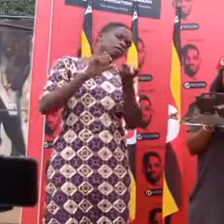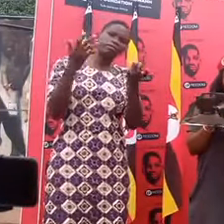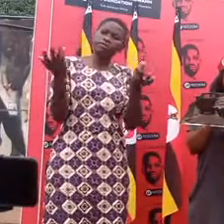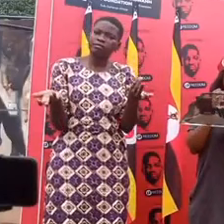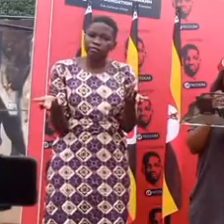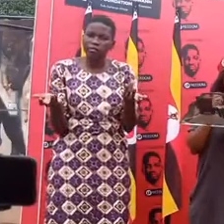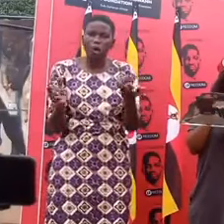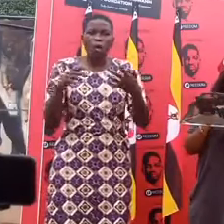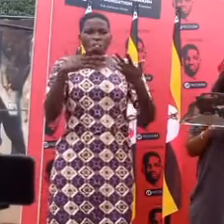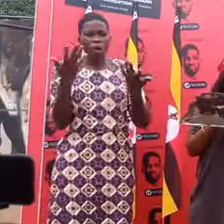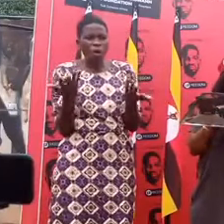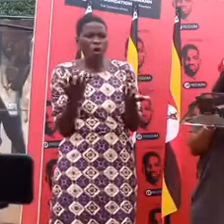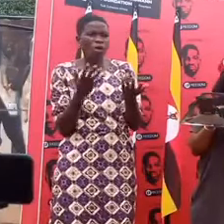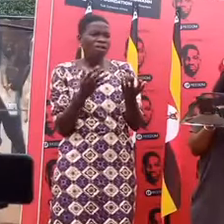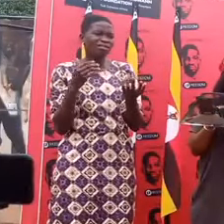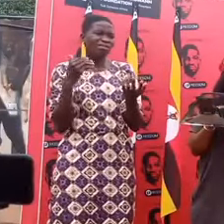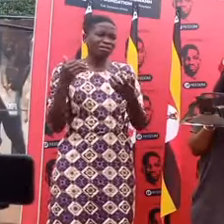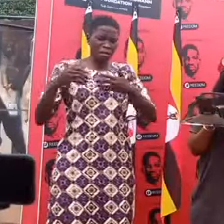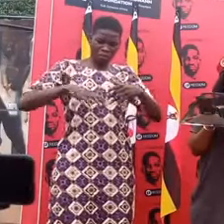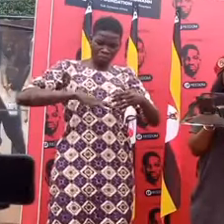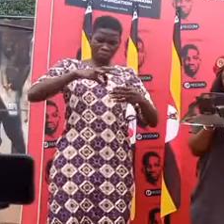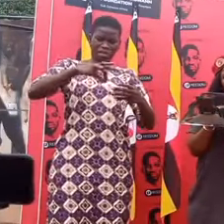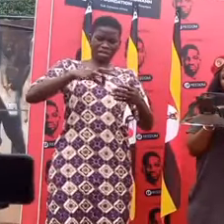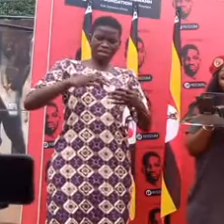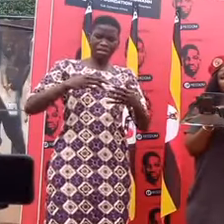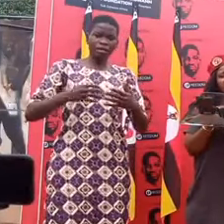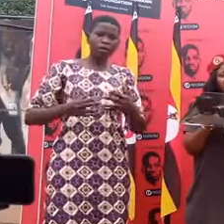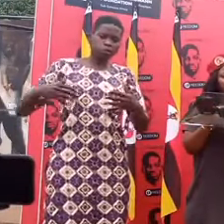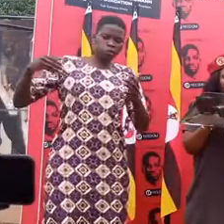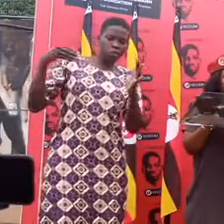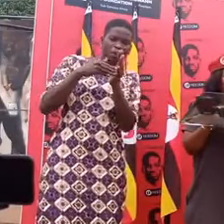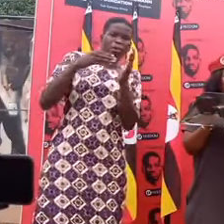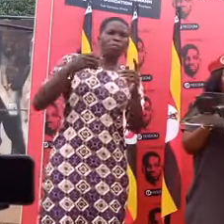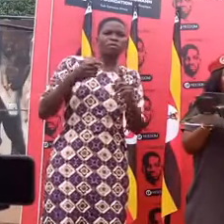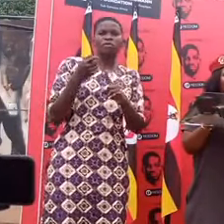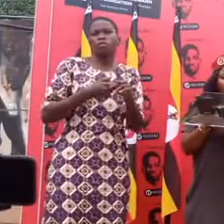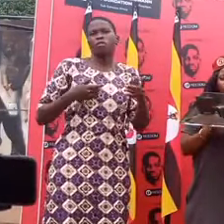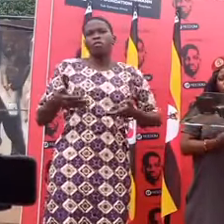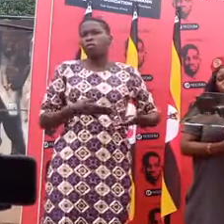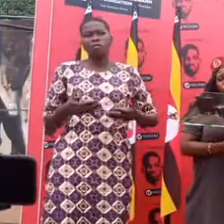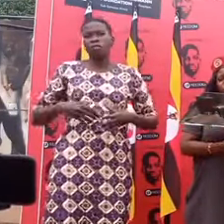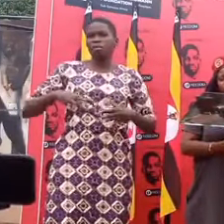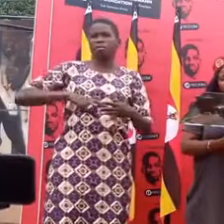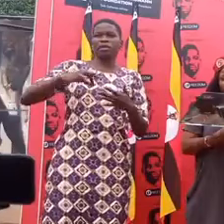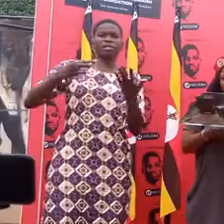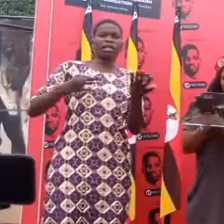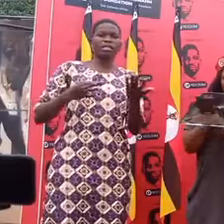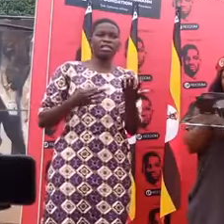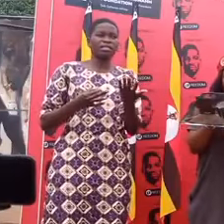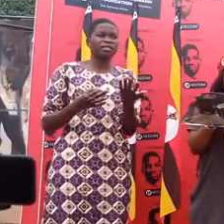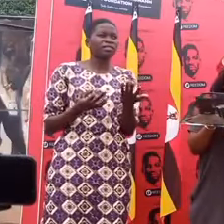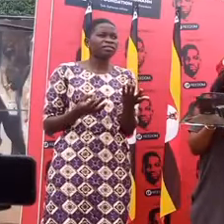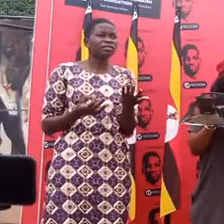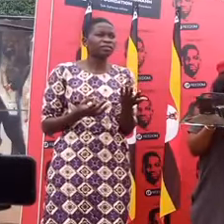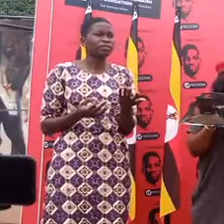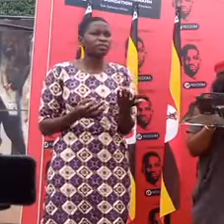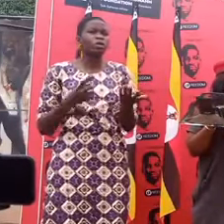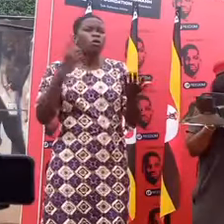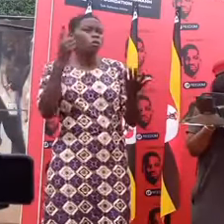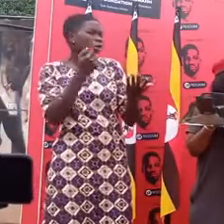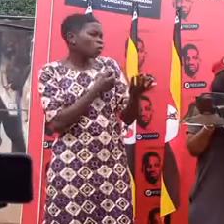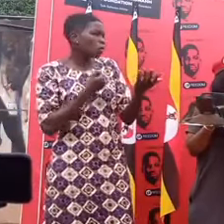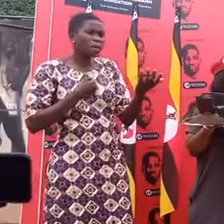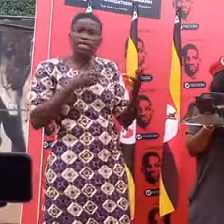vya. Abachala abali ya mkutu wa mtuse tuwalanga basa ambuwa. Kumbuto. Mchala